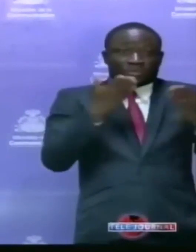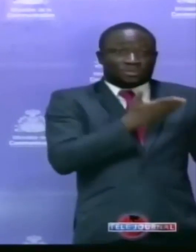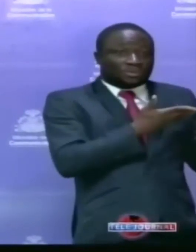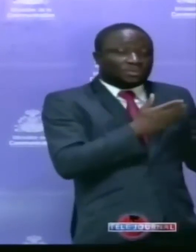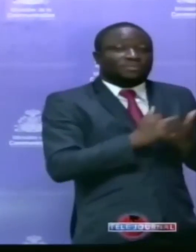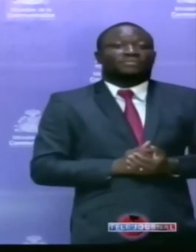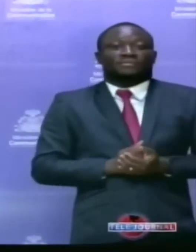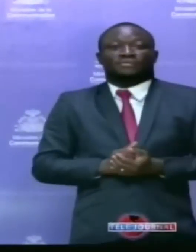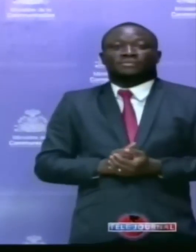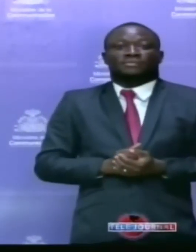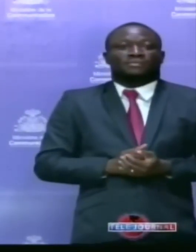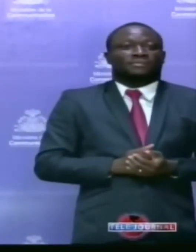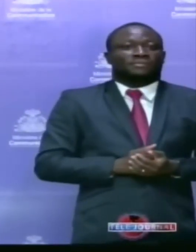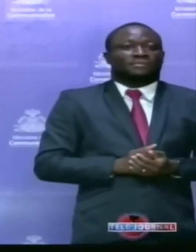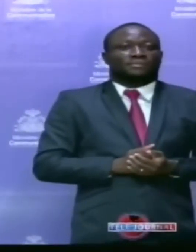là.